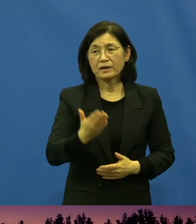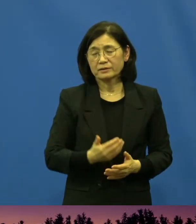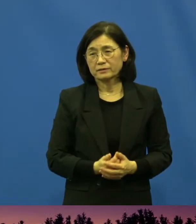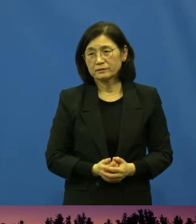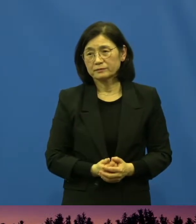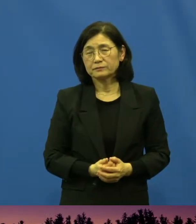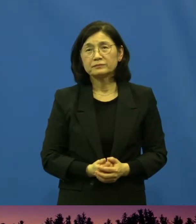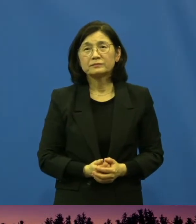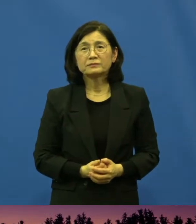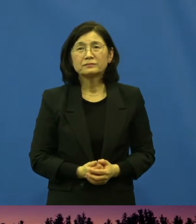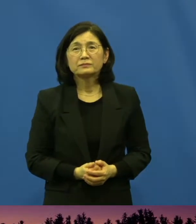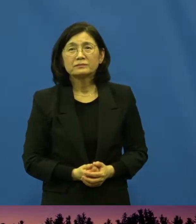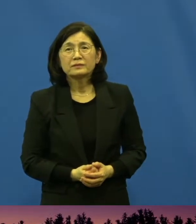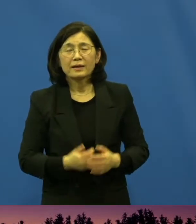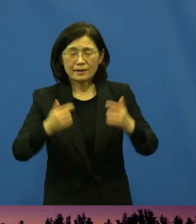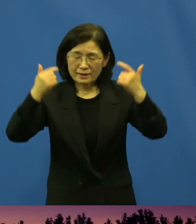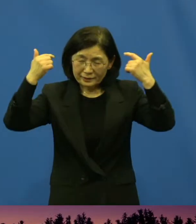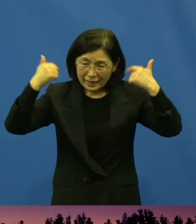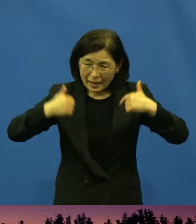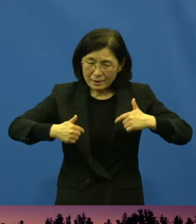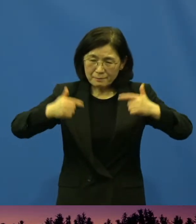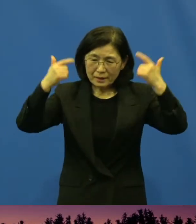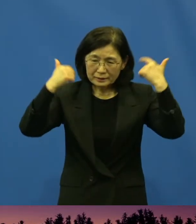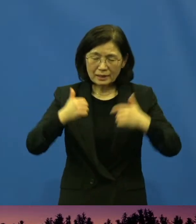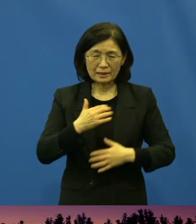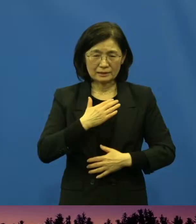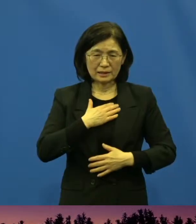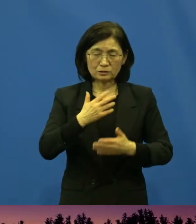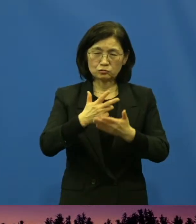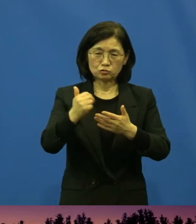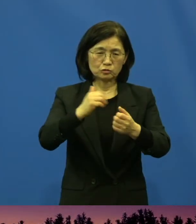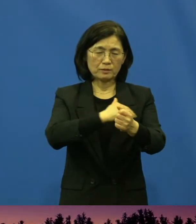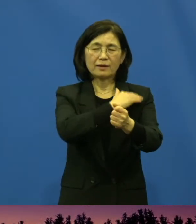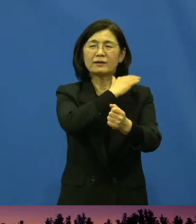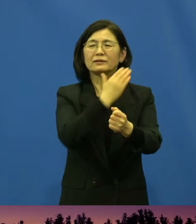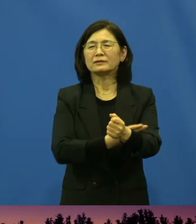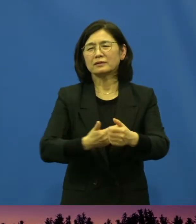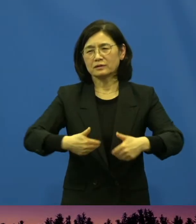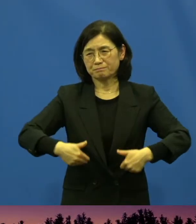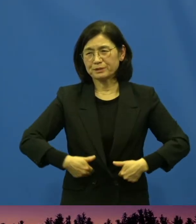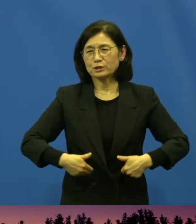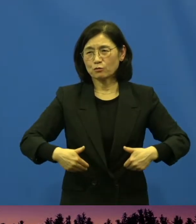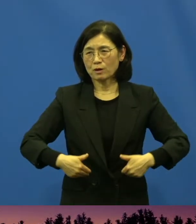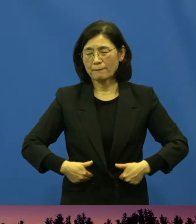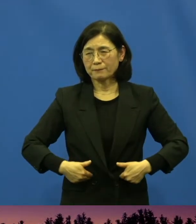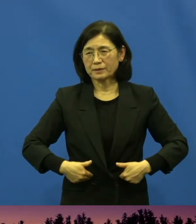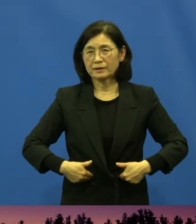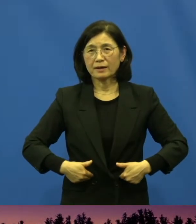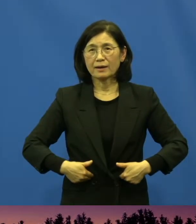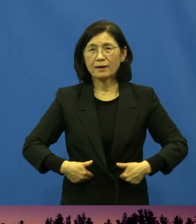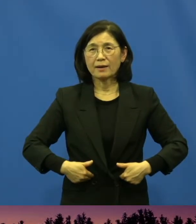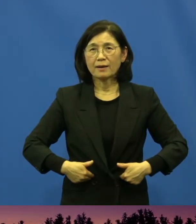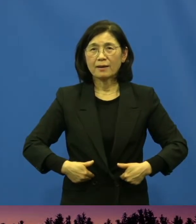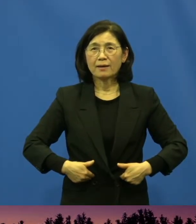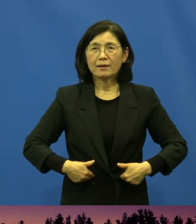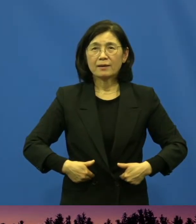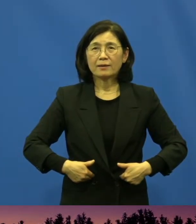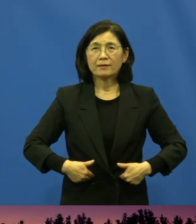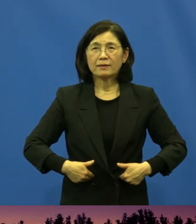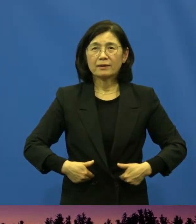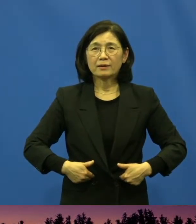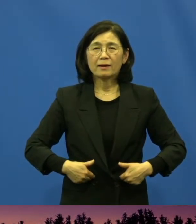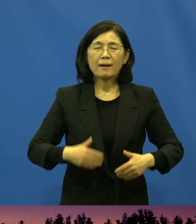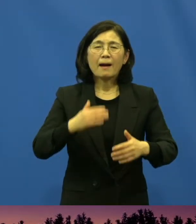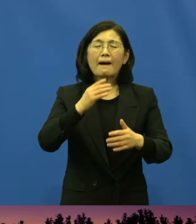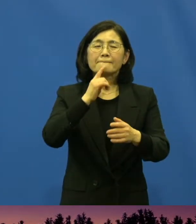그래서 나는 날마다 주님의 능력이 필요합니다. 매 순간 말씀 앞에 서고, 매 순간 기도에 자료하고, 매